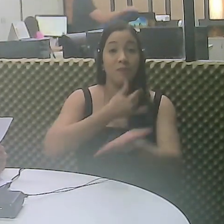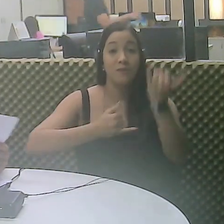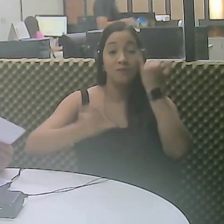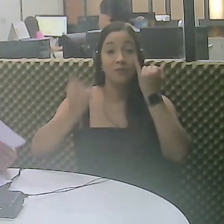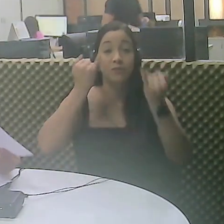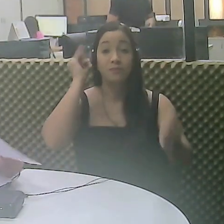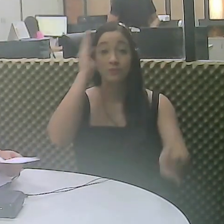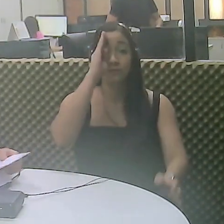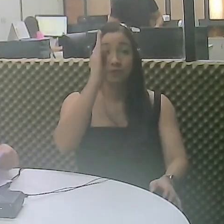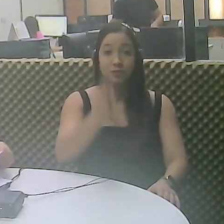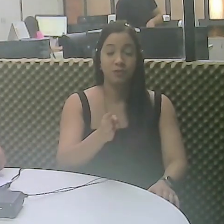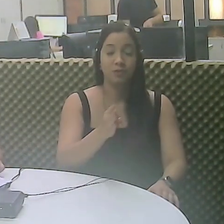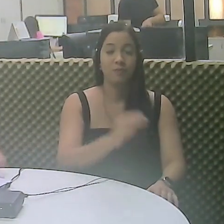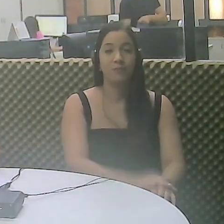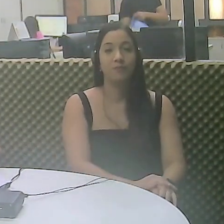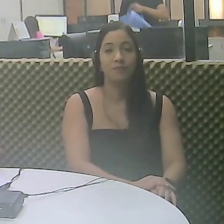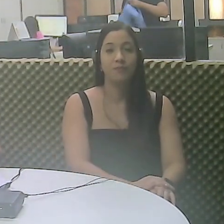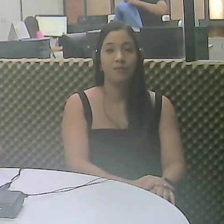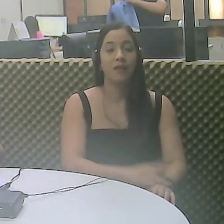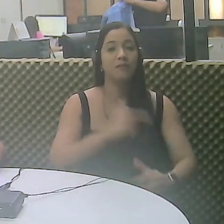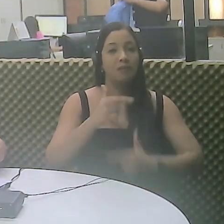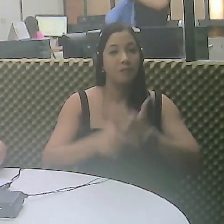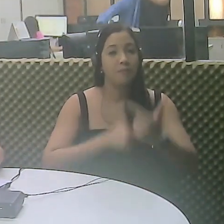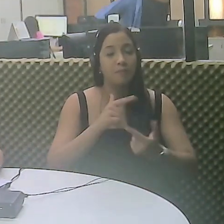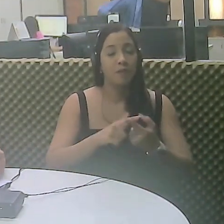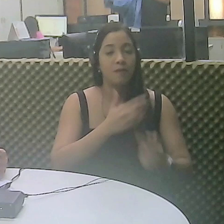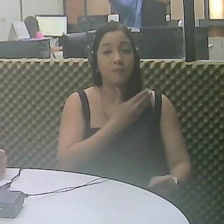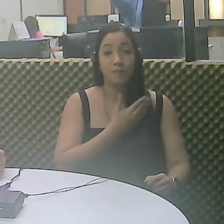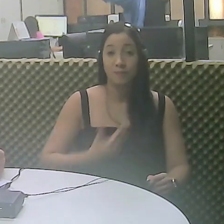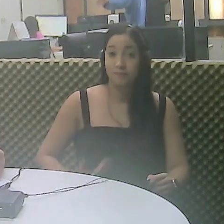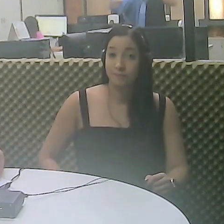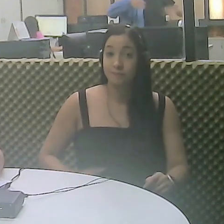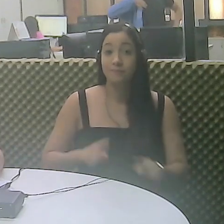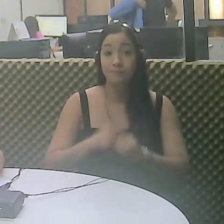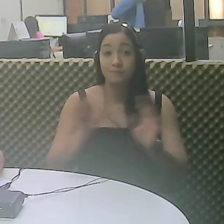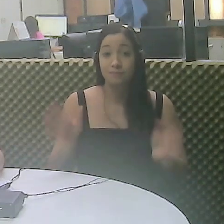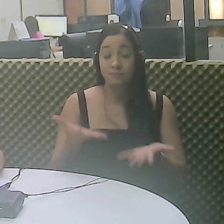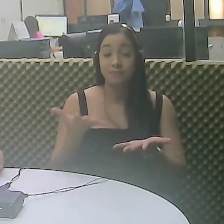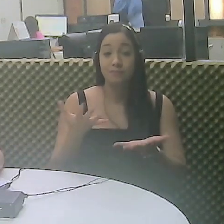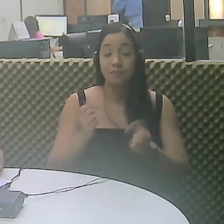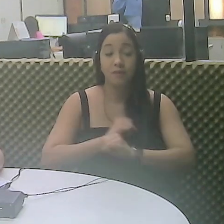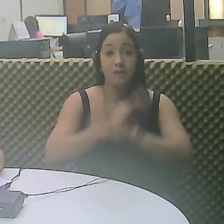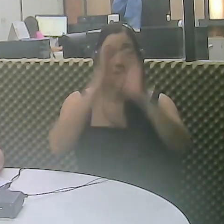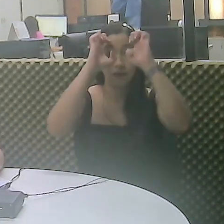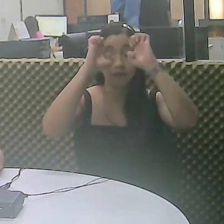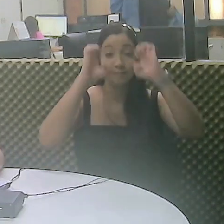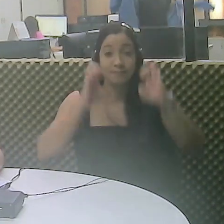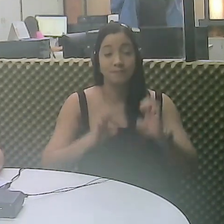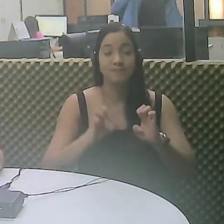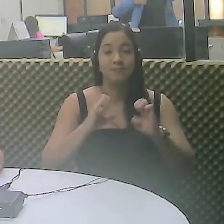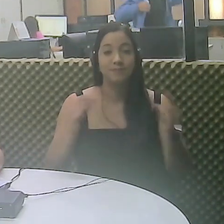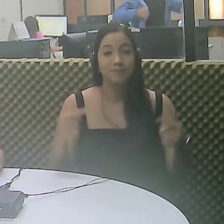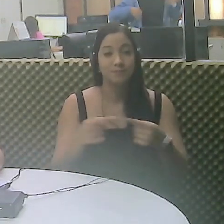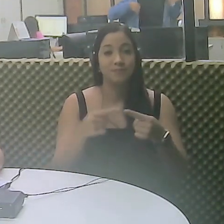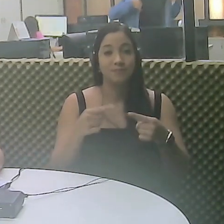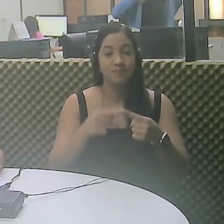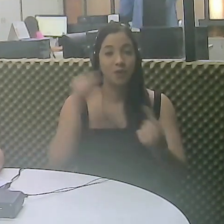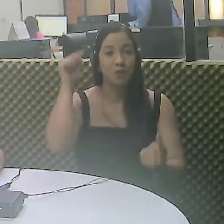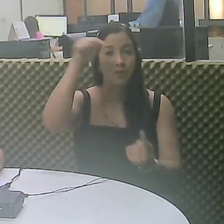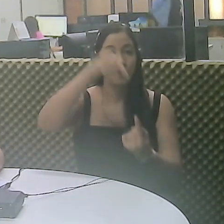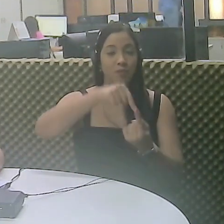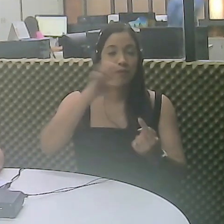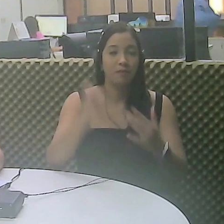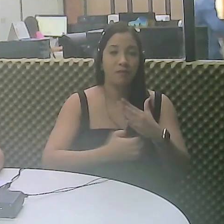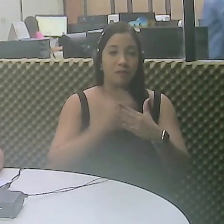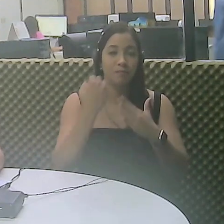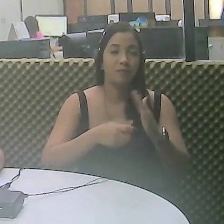informação direto da fonte, com prestação de serviço público e que promove maior transparência. De acordo com a Meta, empresa